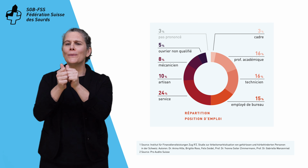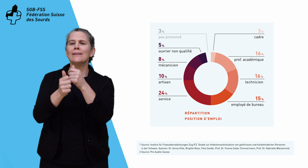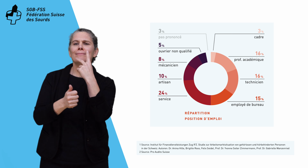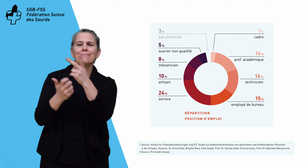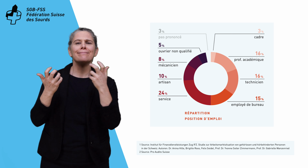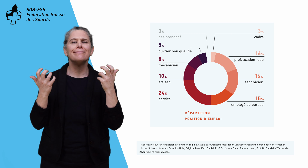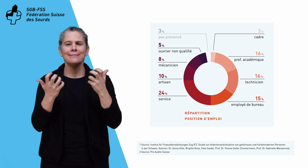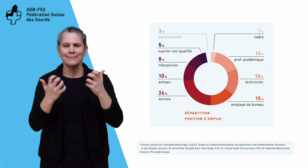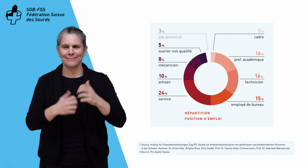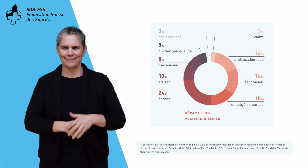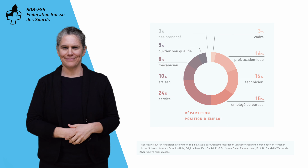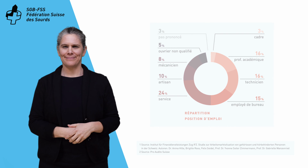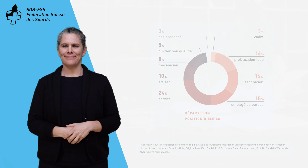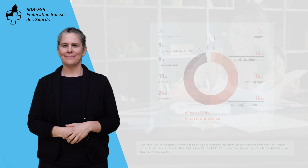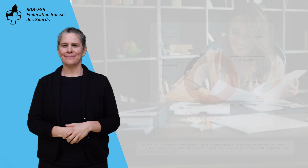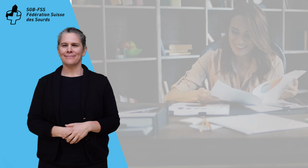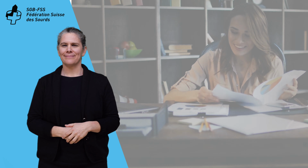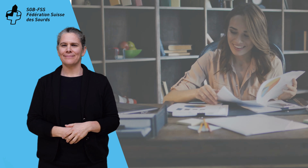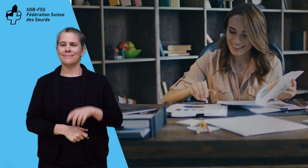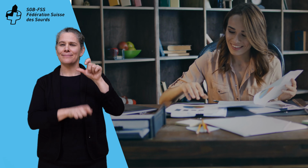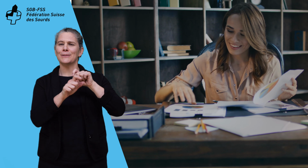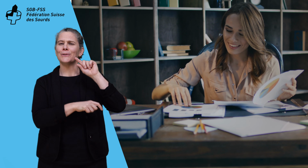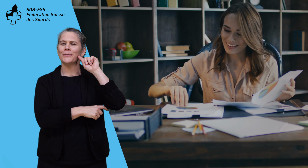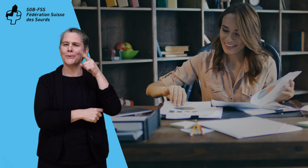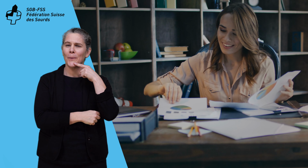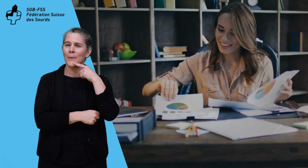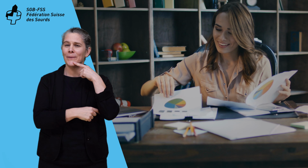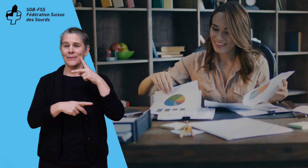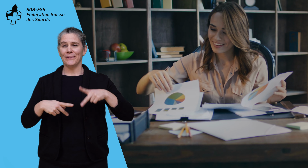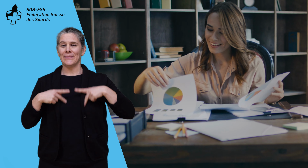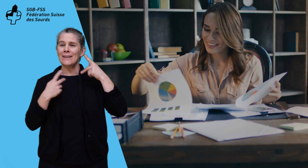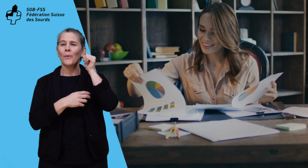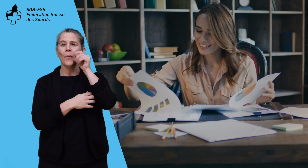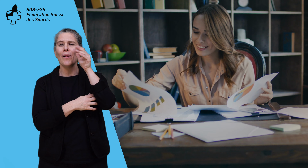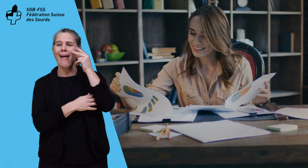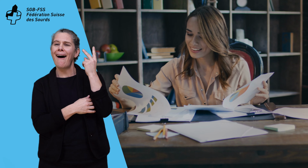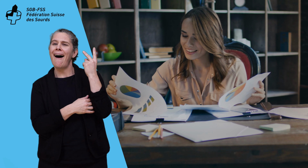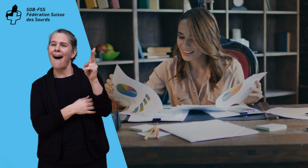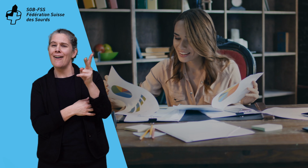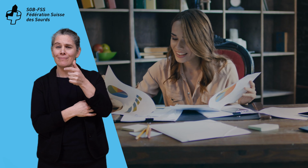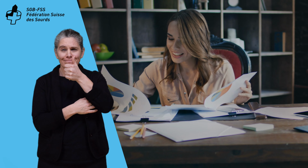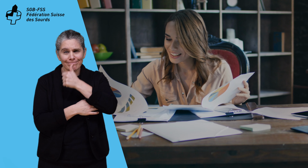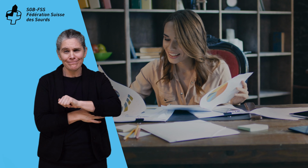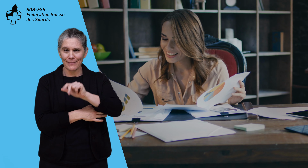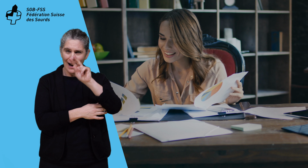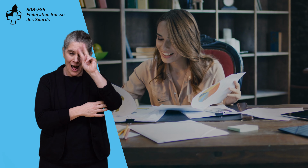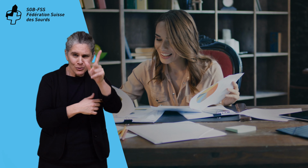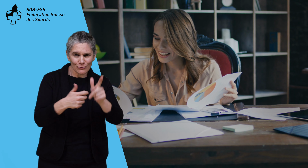souhait. Les personnes sourdes sont habituées à devoir surmonter quotidiennement des barrières dans leur vie